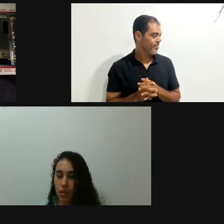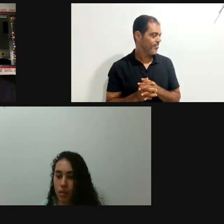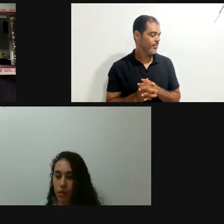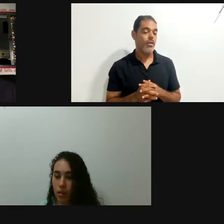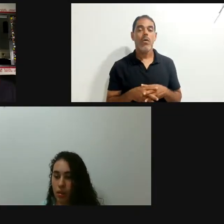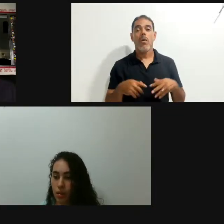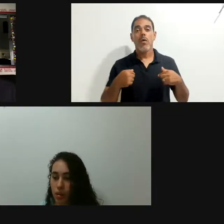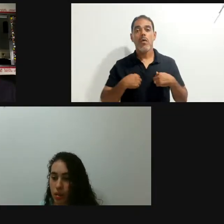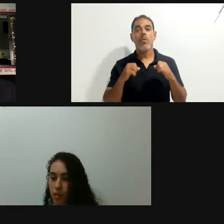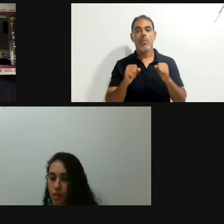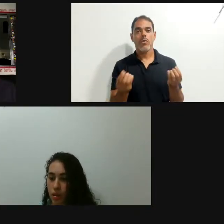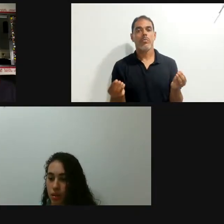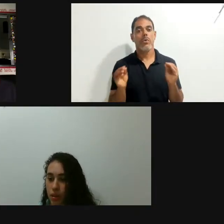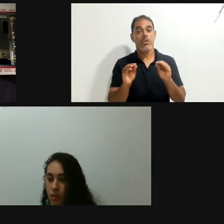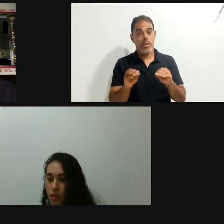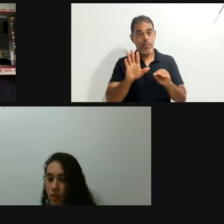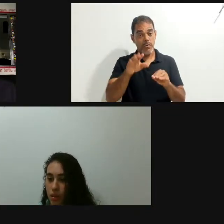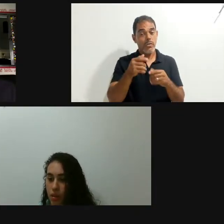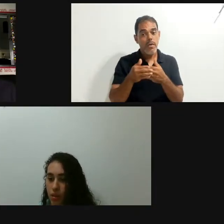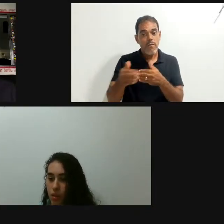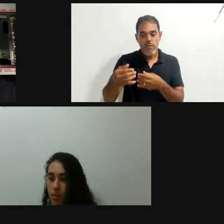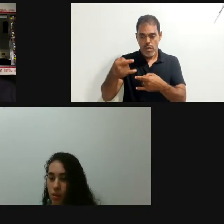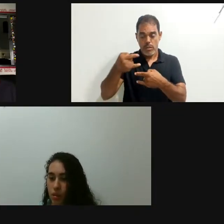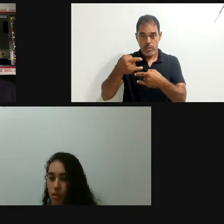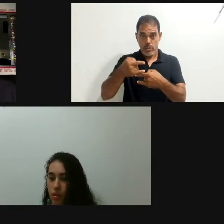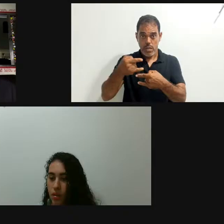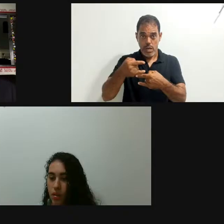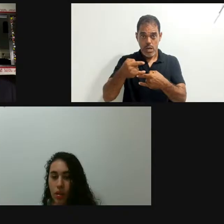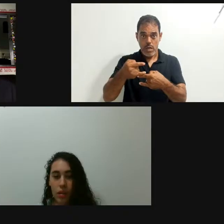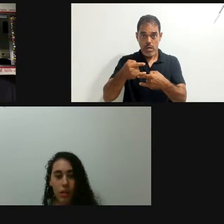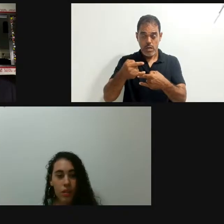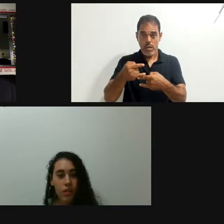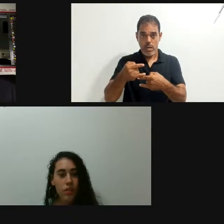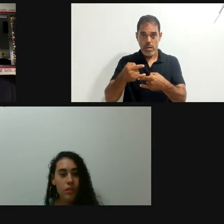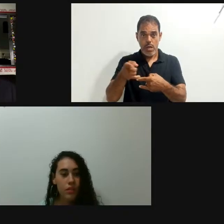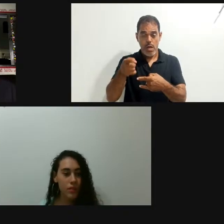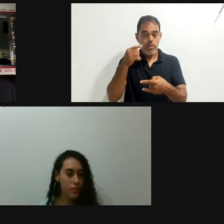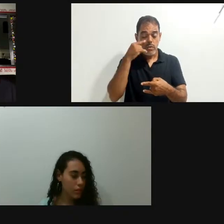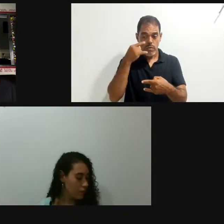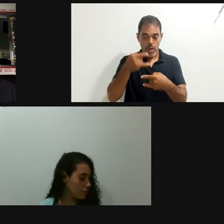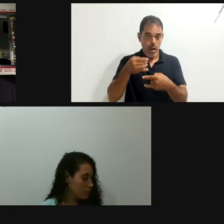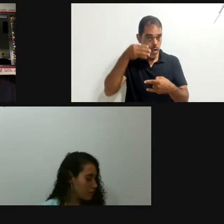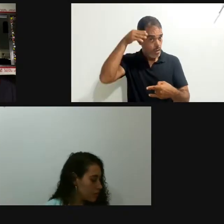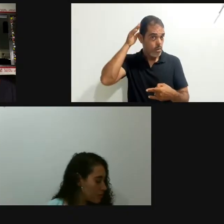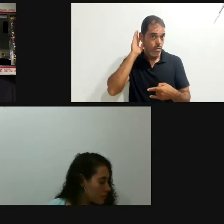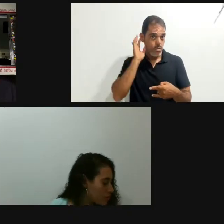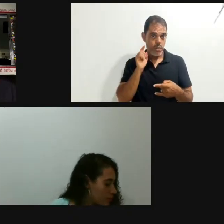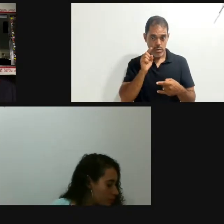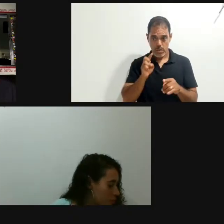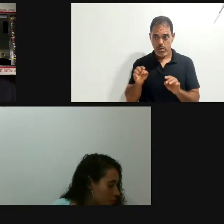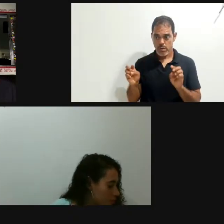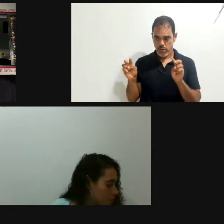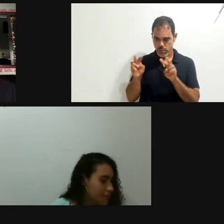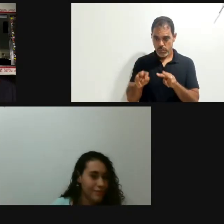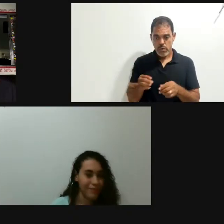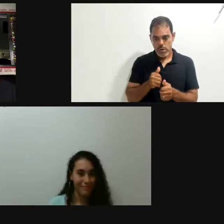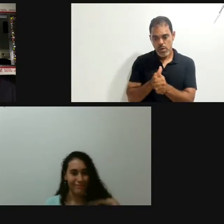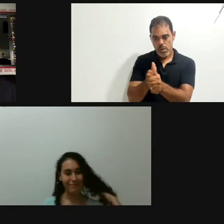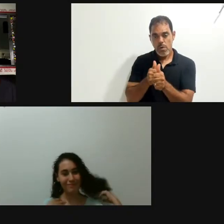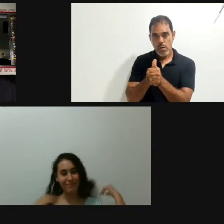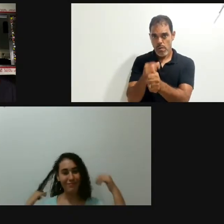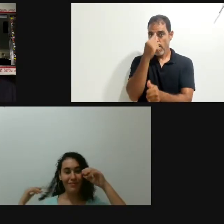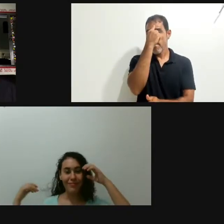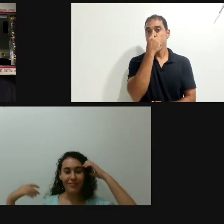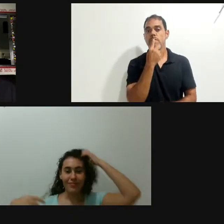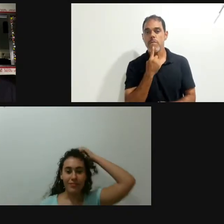vai lá no Instagram, Geek Pirituba, fala que você veio pela live aqui da Bia. Eu vou estar compartilhando o seu perfil lá para te ajudar também nos